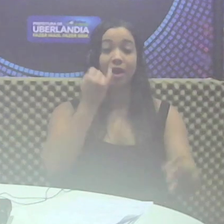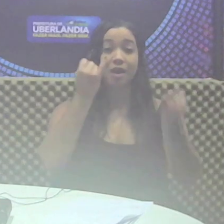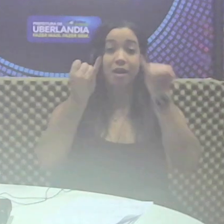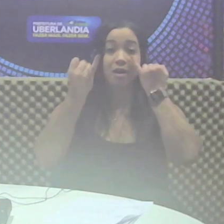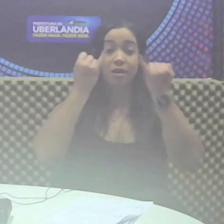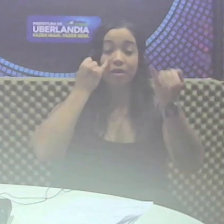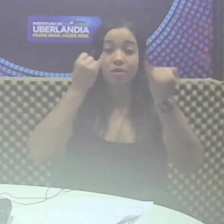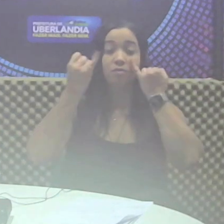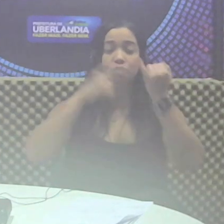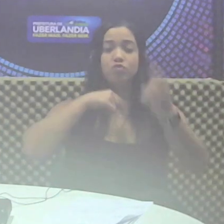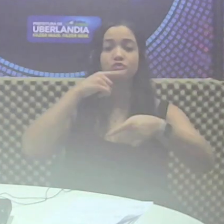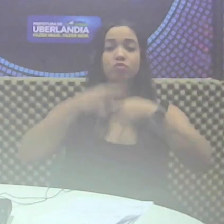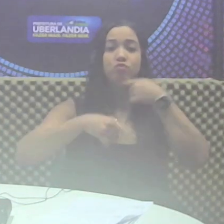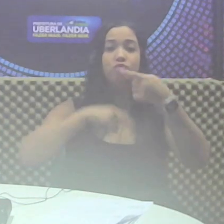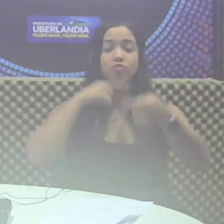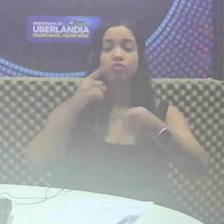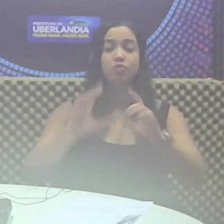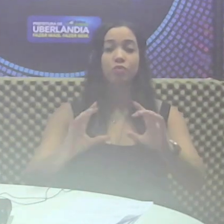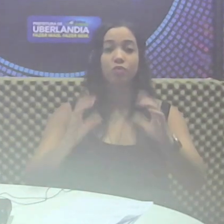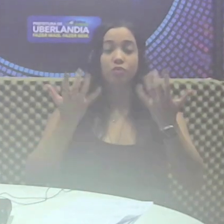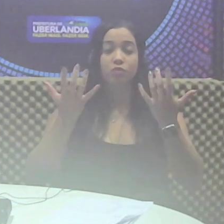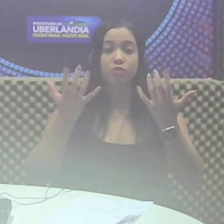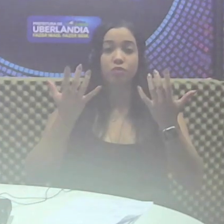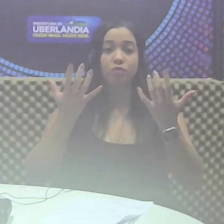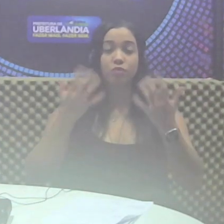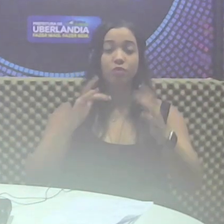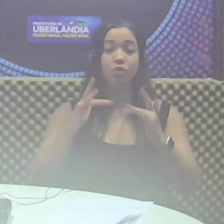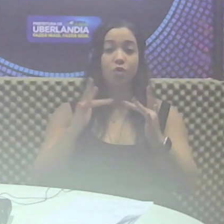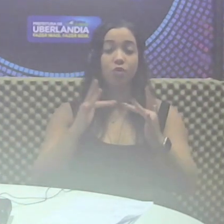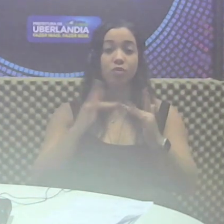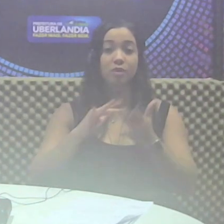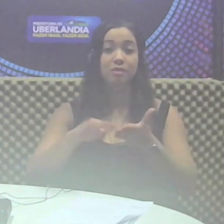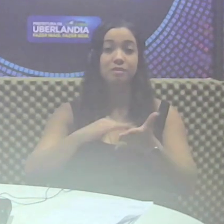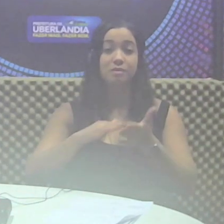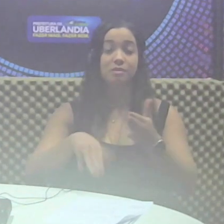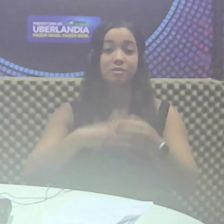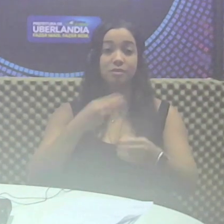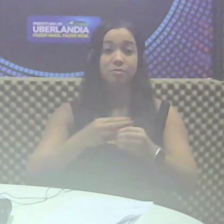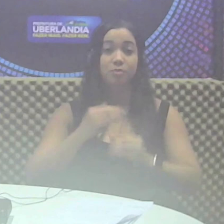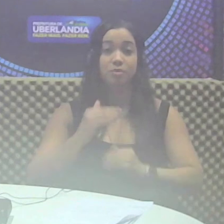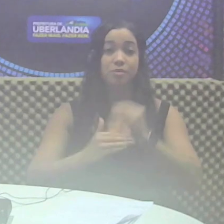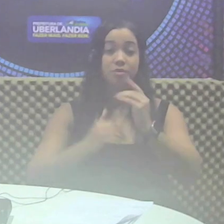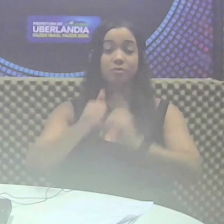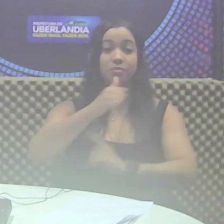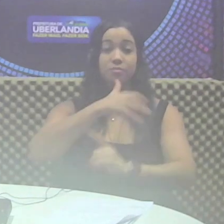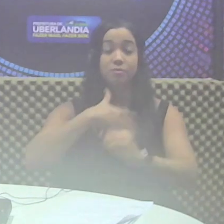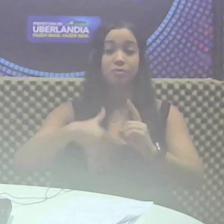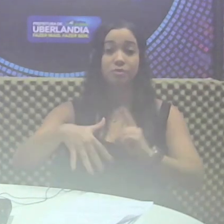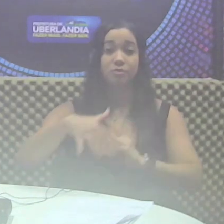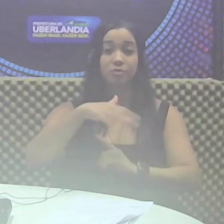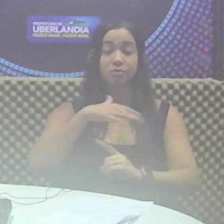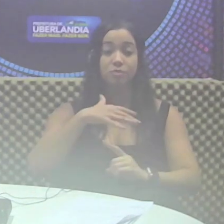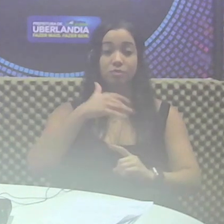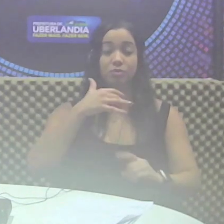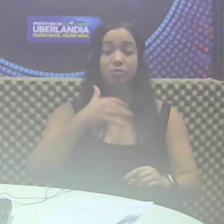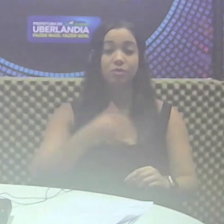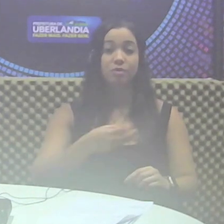informações e dúvidas sobre a campanha, pode-se contatar a Secretaria Municipal de Desenvolvimento Social pelo